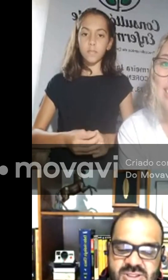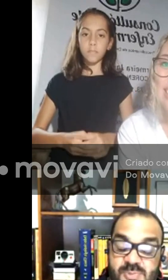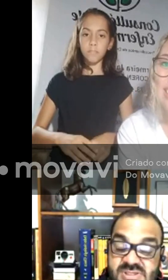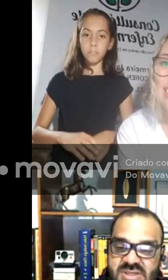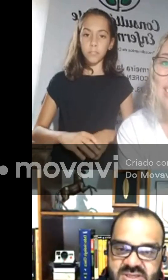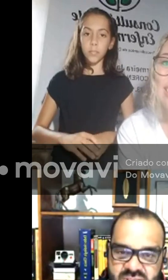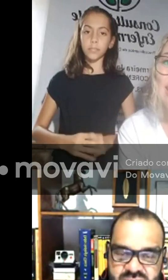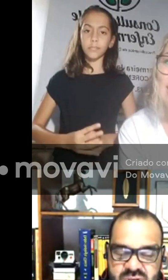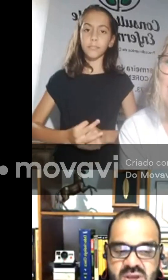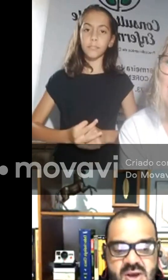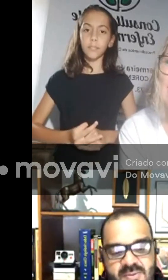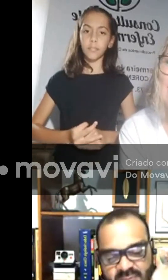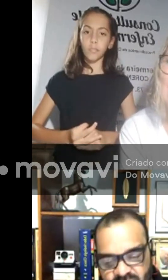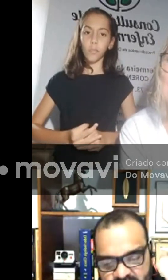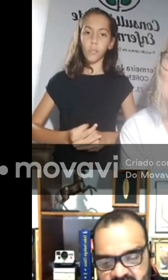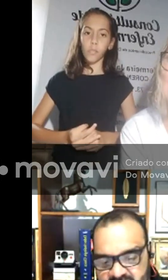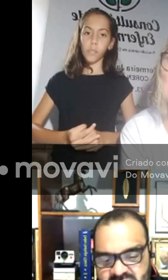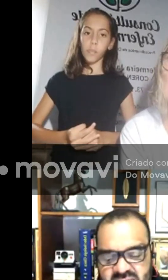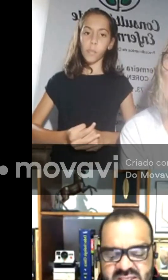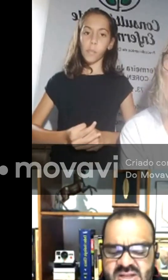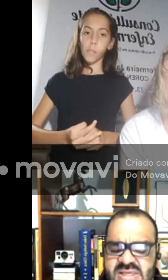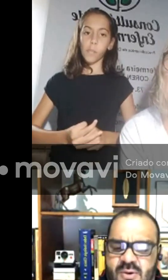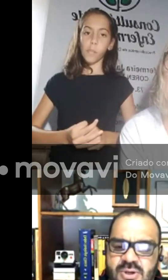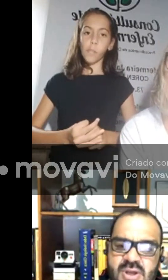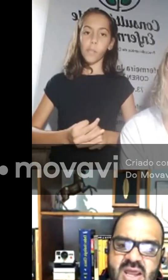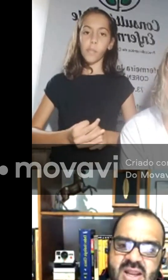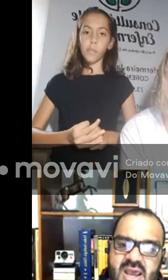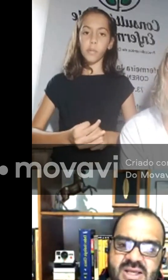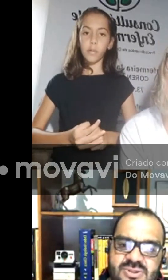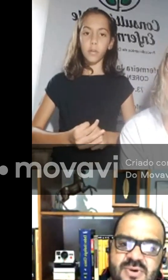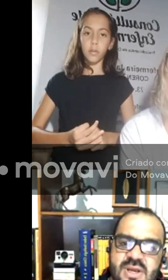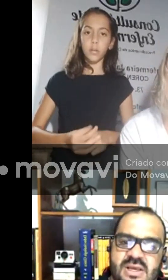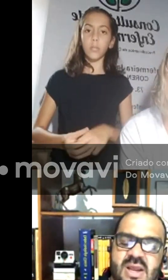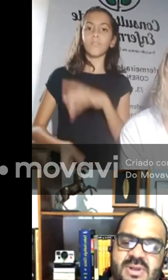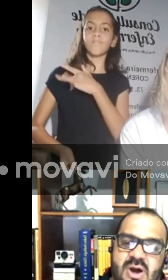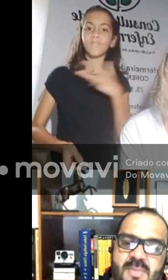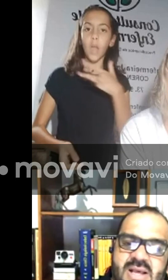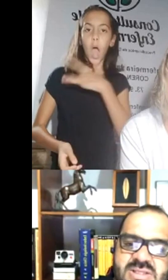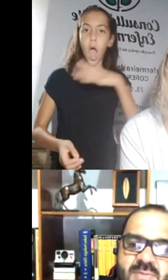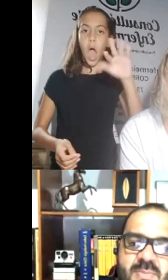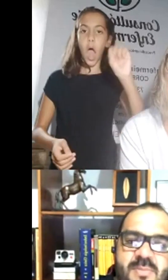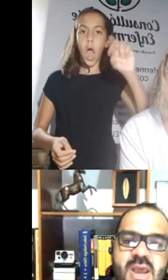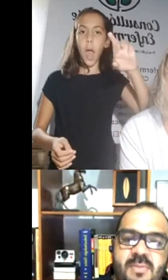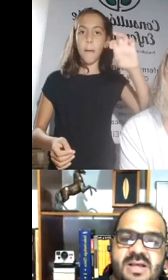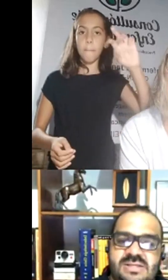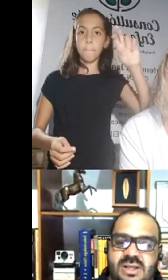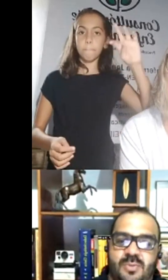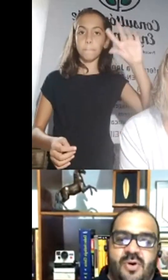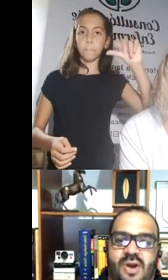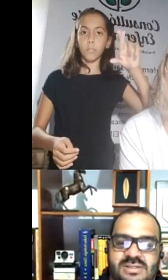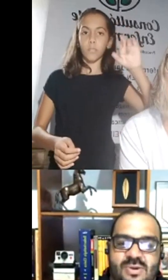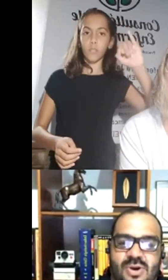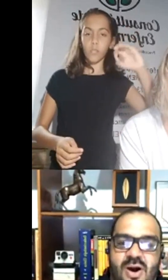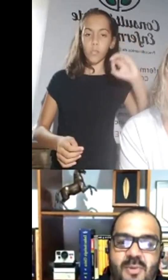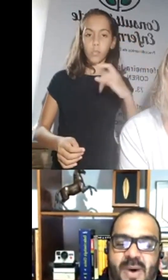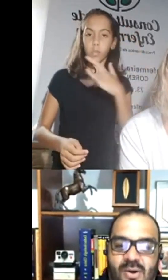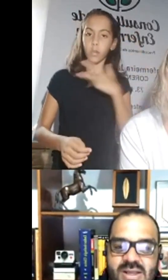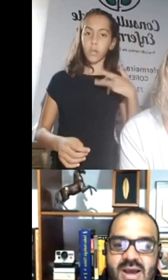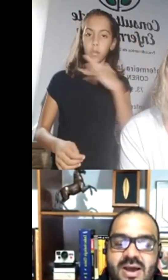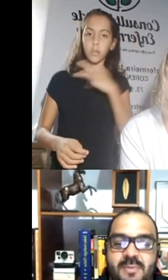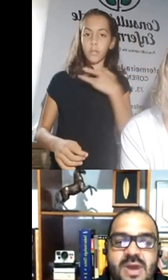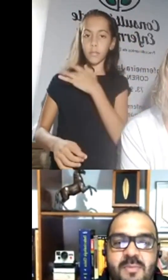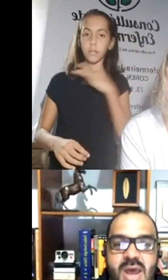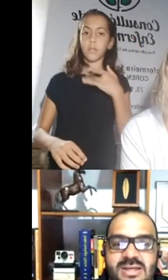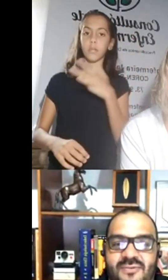gente. A gente precisa disso. Secretário de Saúde, Ernesto, queria mandar um abraço também para minha irmãzinha do meu coração, que eu amo,